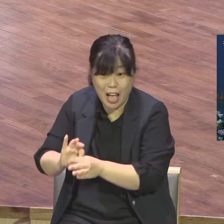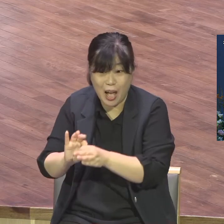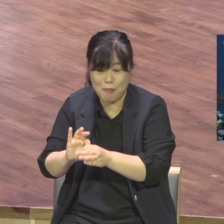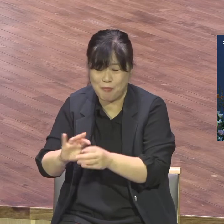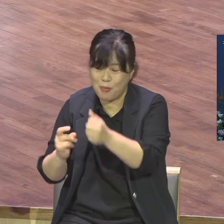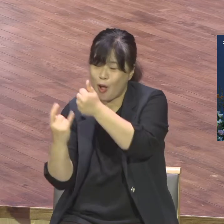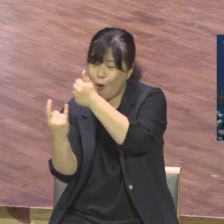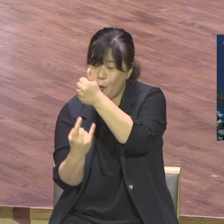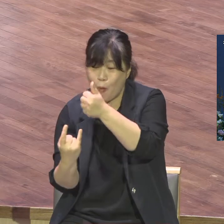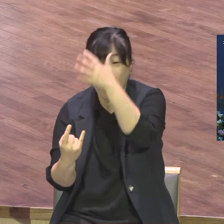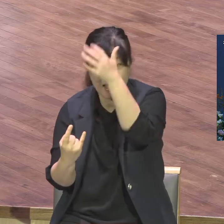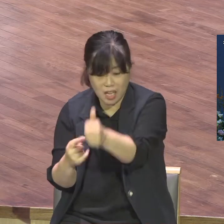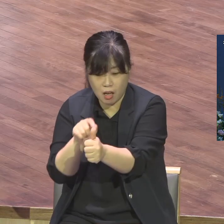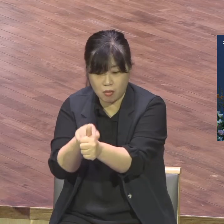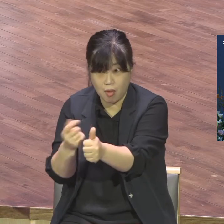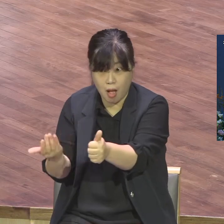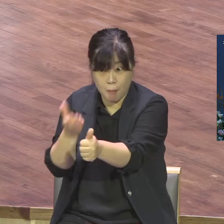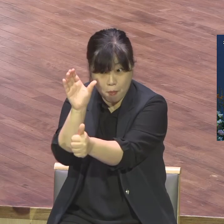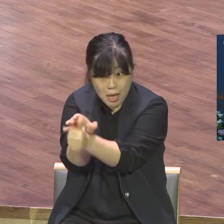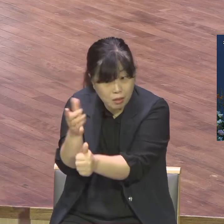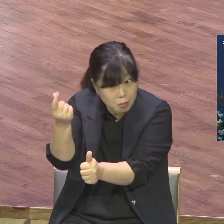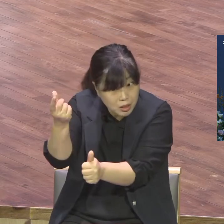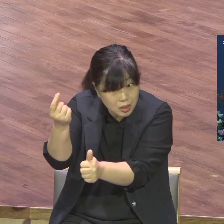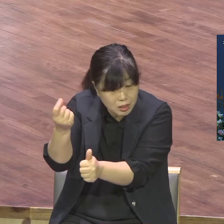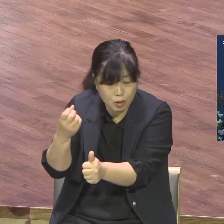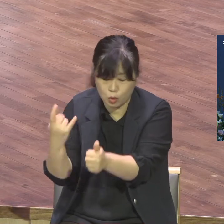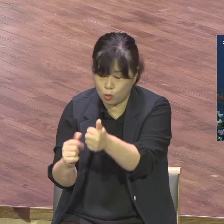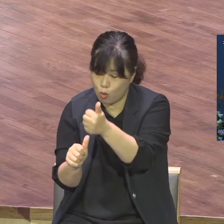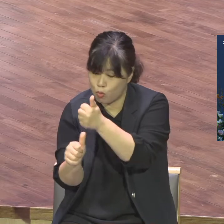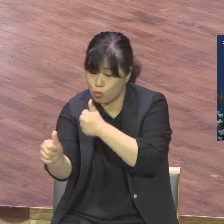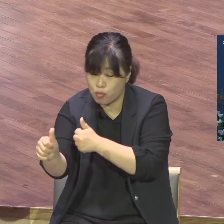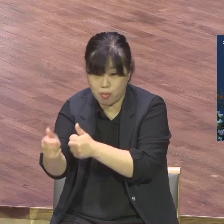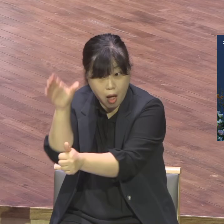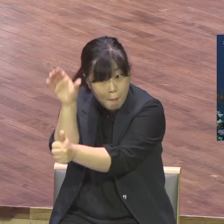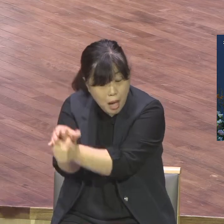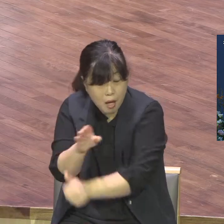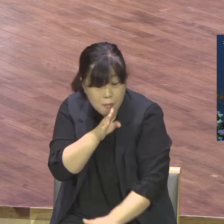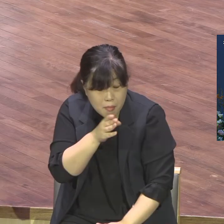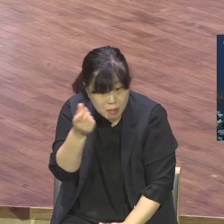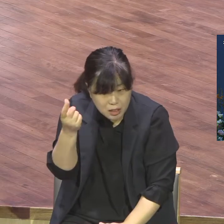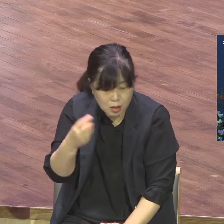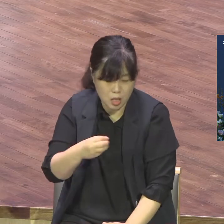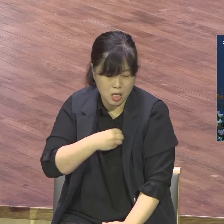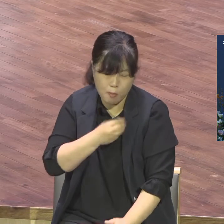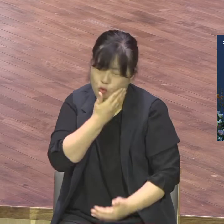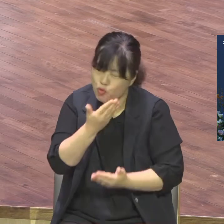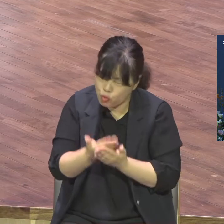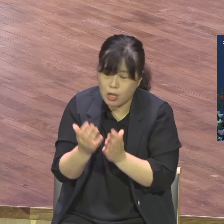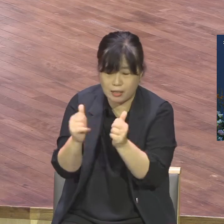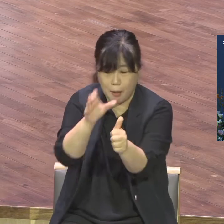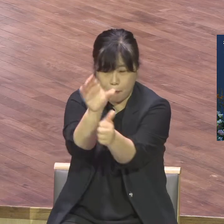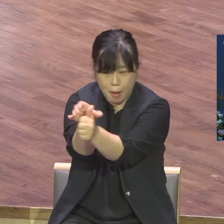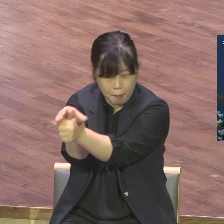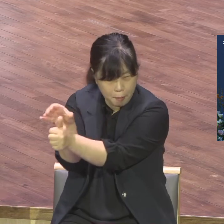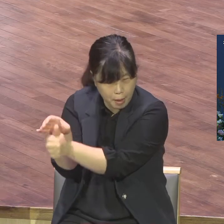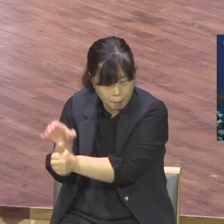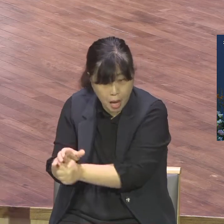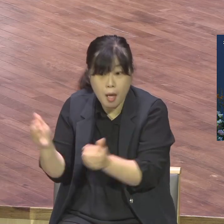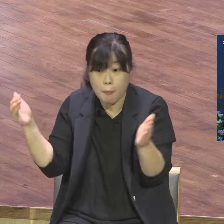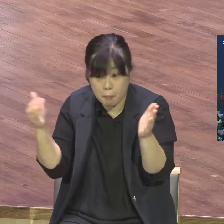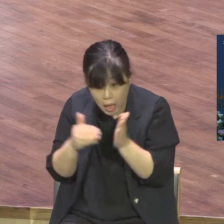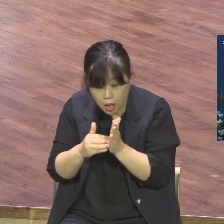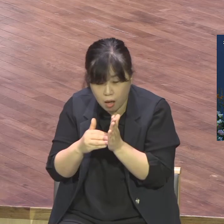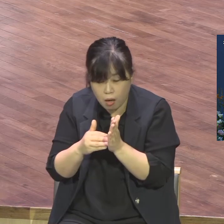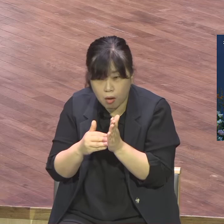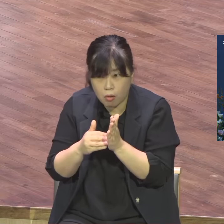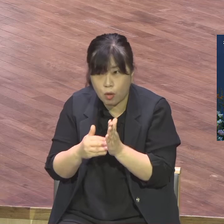그게 무슨 내 개인의 명예고 자랑이고 교회의 영광이고 하나님의 영광이죠. 그러나 한번 맡겨봤는데 1년